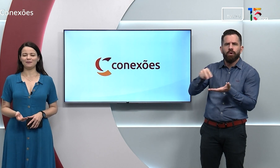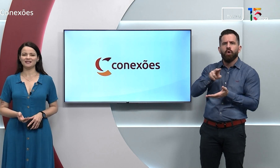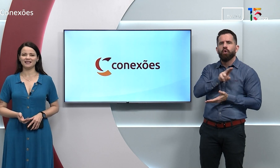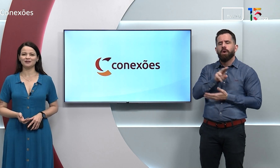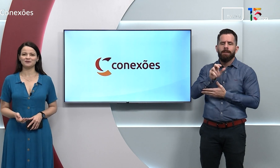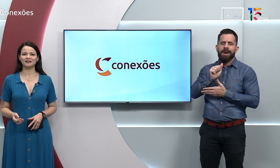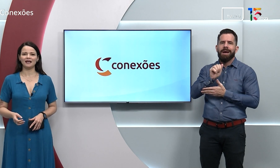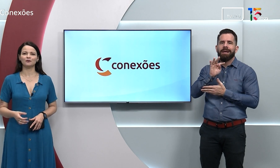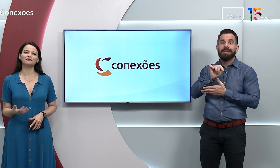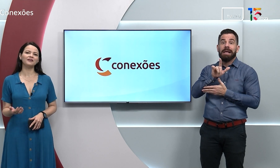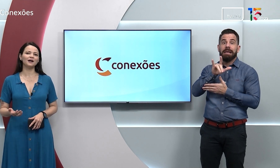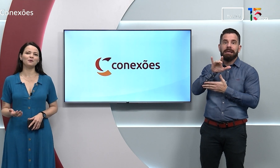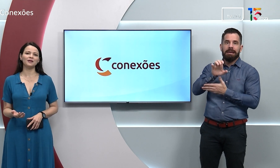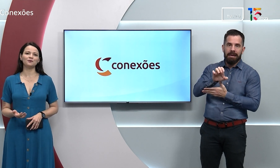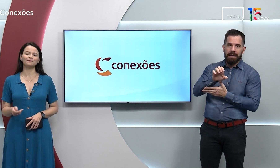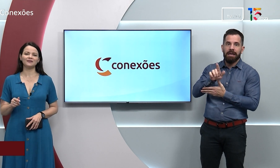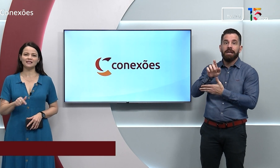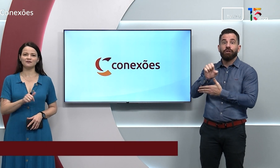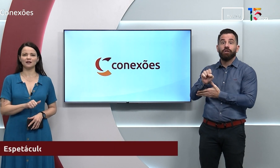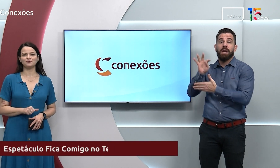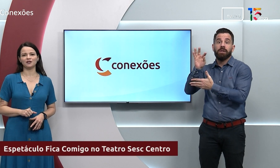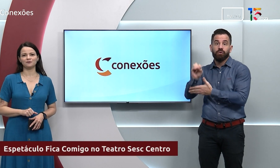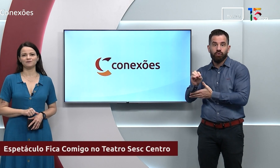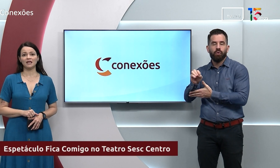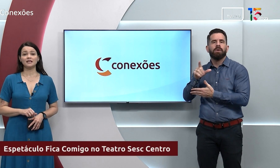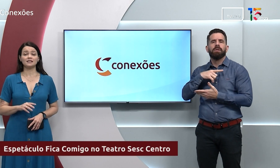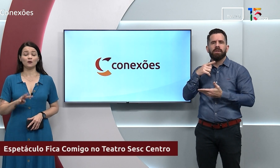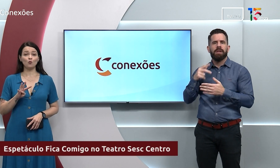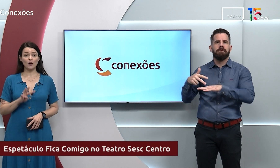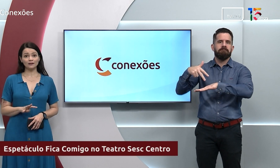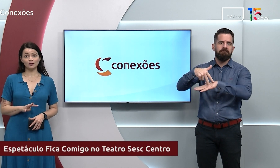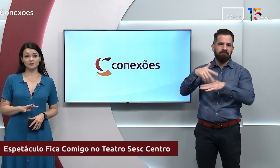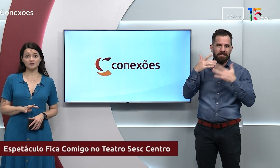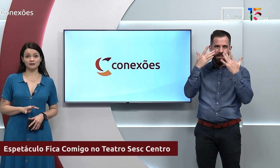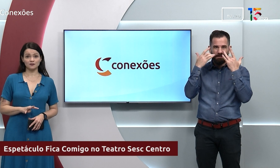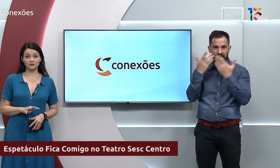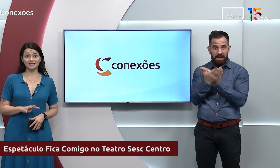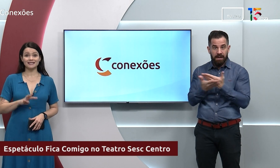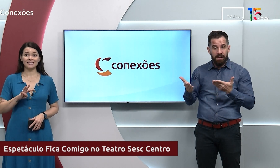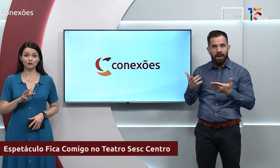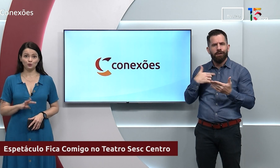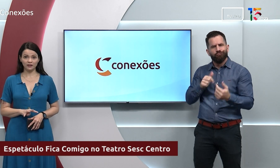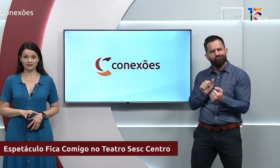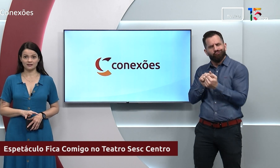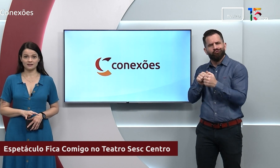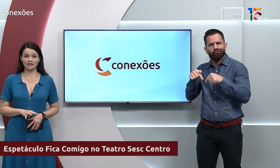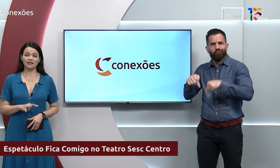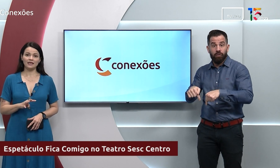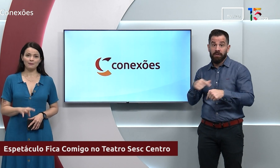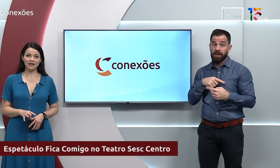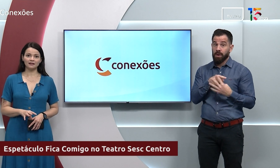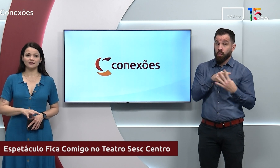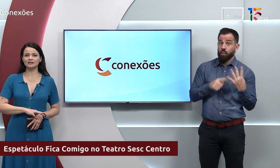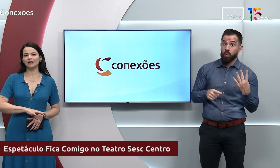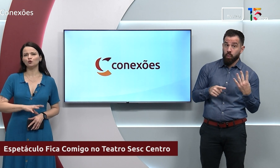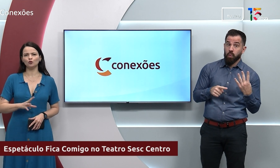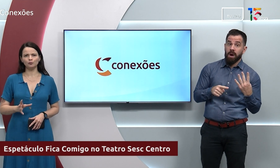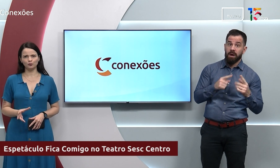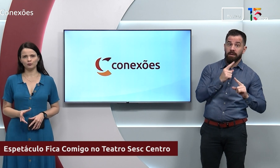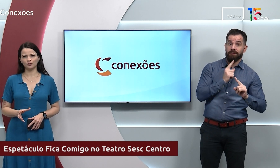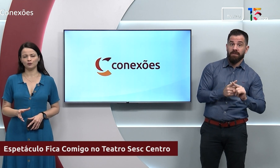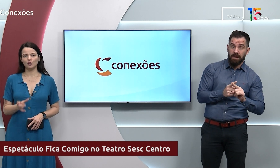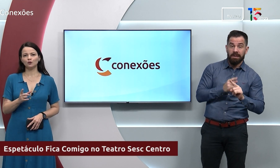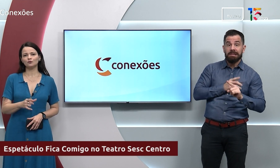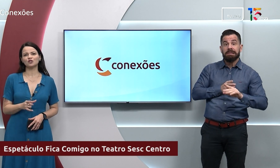Gesto apresenta o espetáculo Fica Comigo nesse final de ano. Serão 4 apresentações gratuitas e abertas a todo